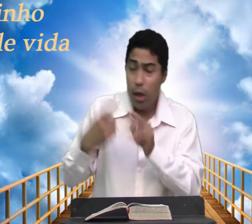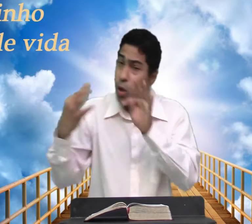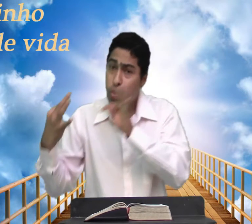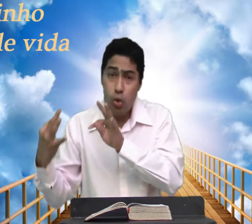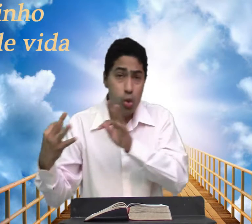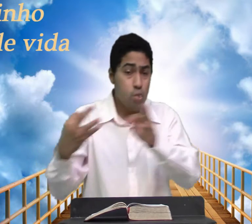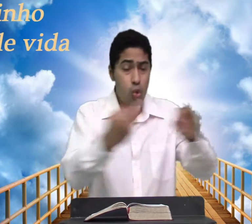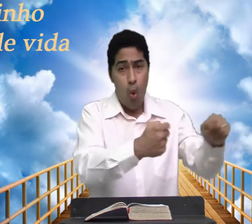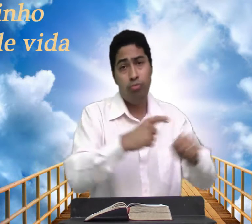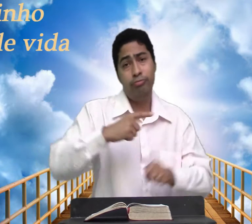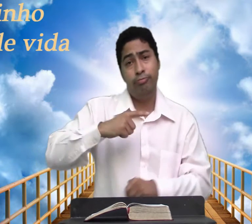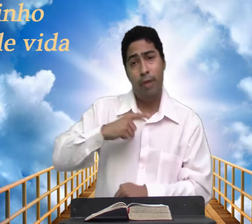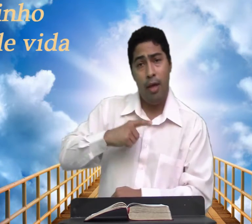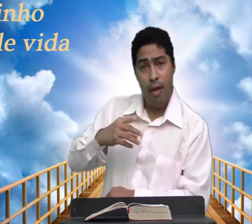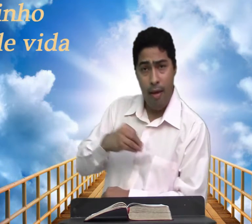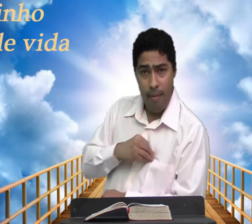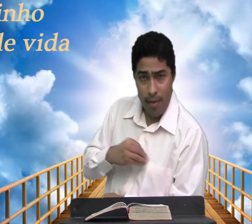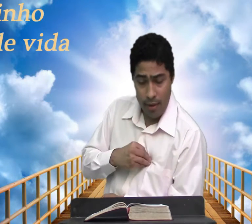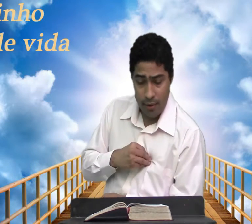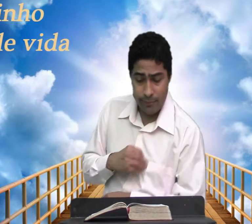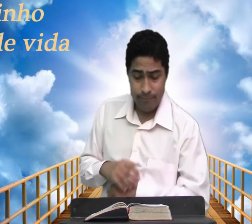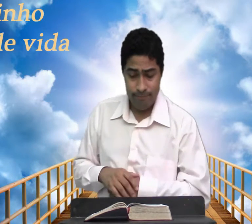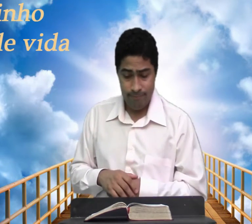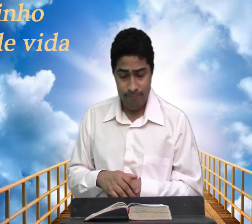Porque todos pecaram.